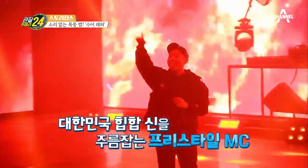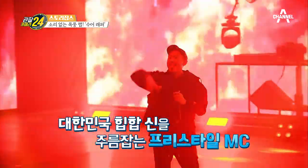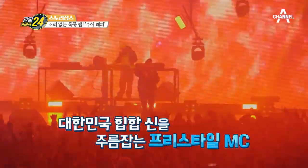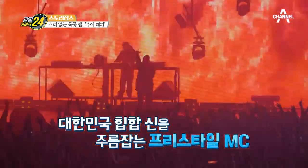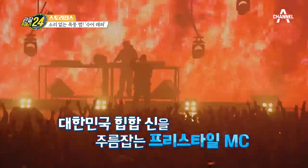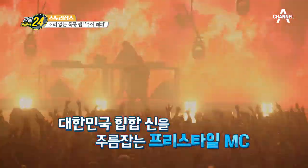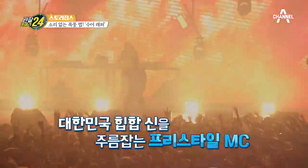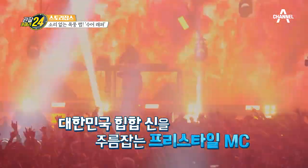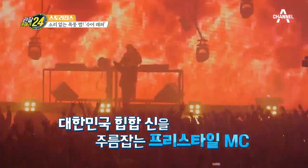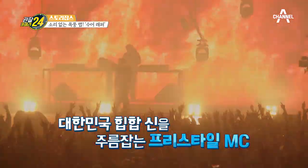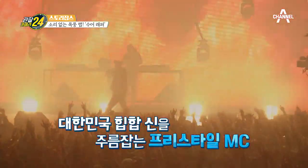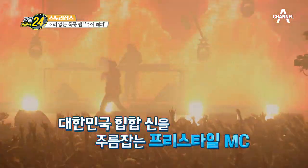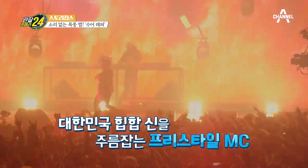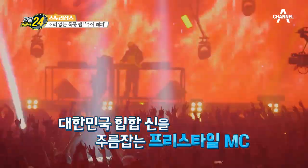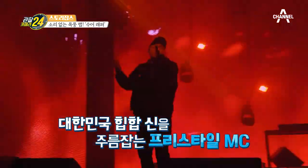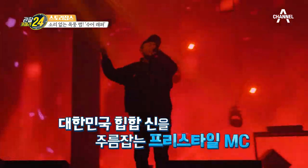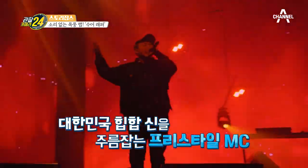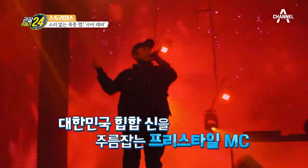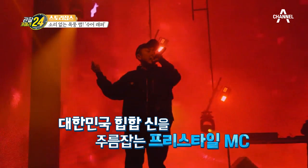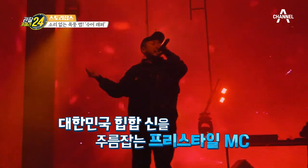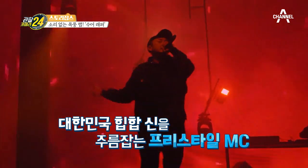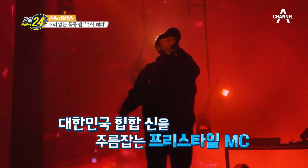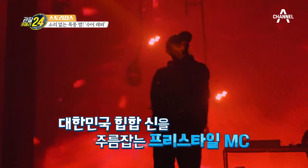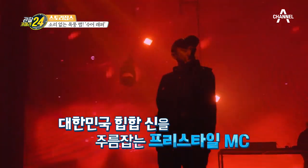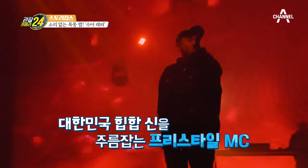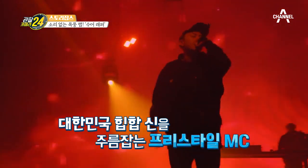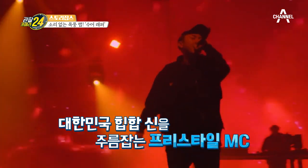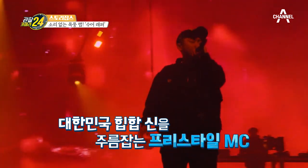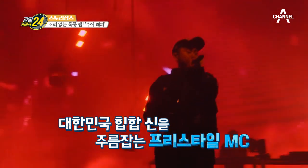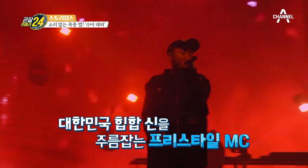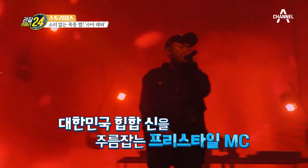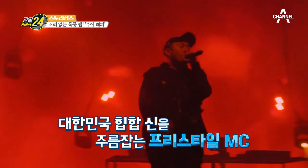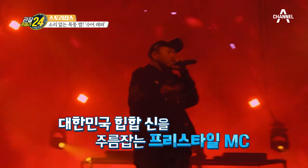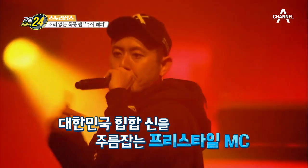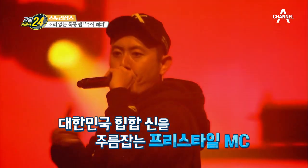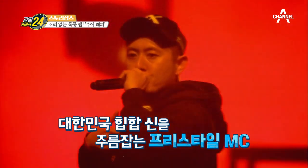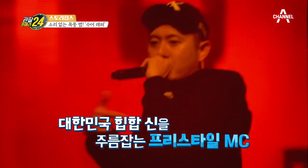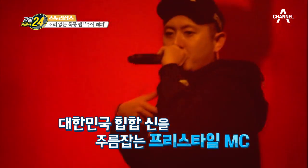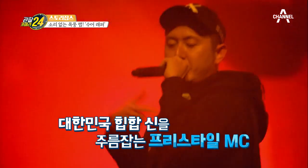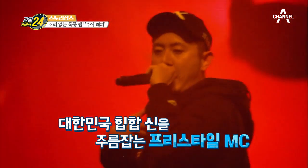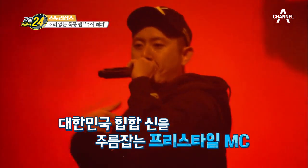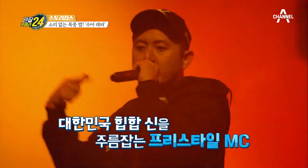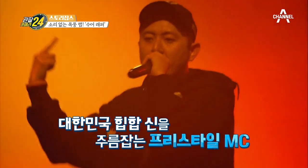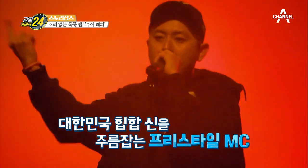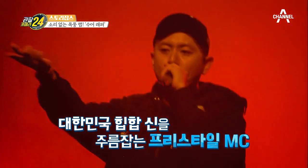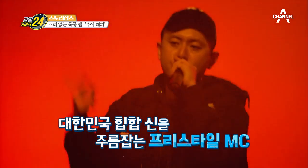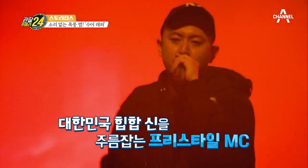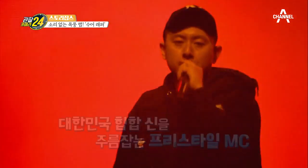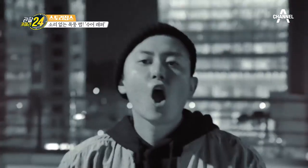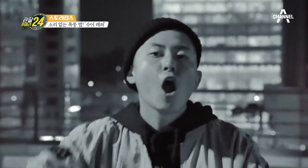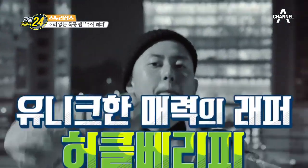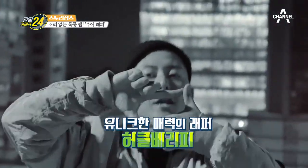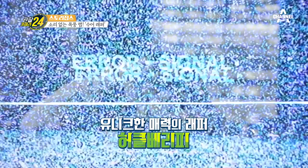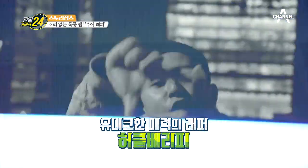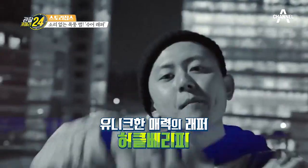프리스타일 랩으론 따라올 자 없는 래퍼이자 단독 공연하는 족족 매진행렬 이어가는 인기 래퍼 허클베리피를